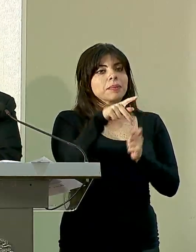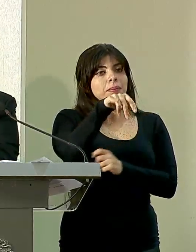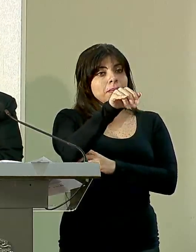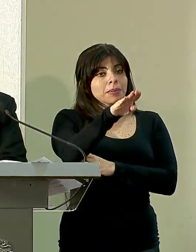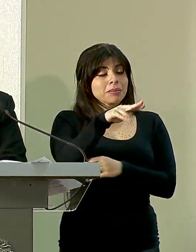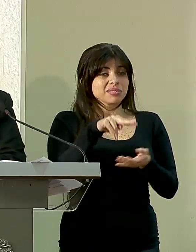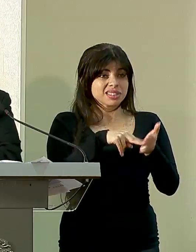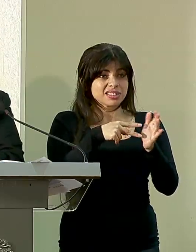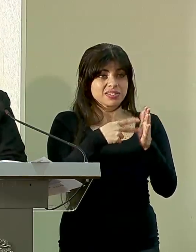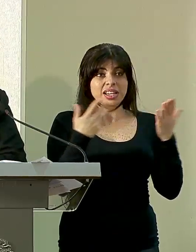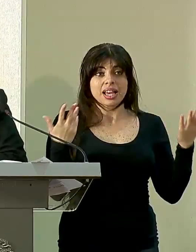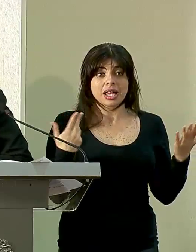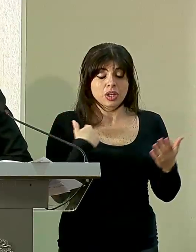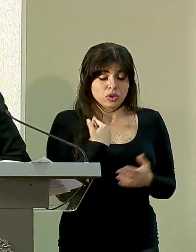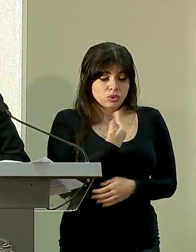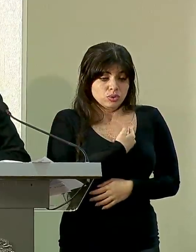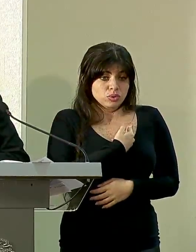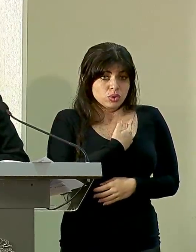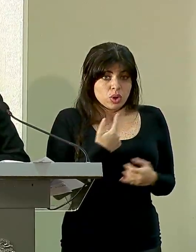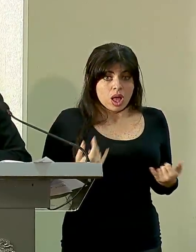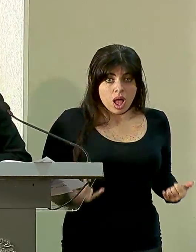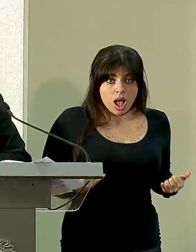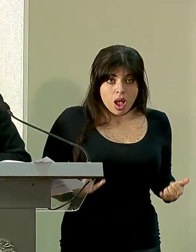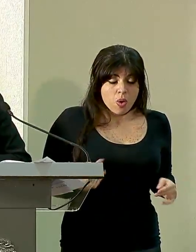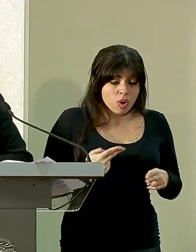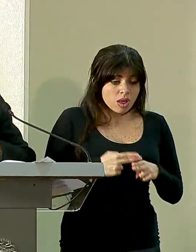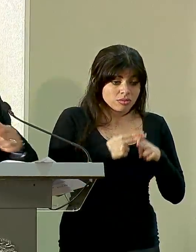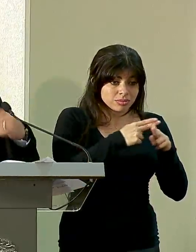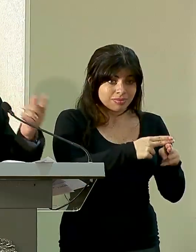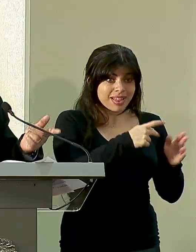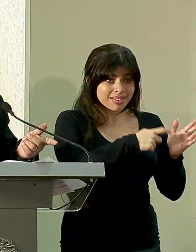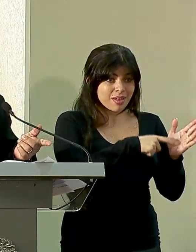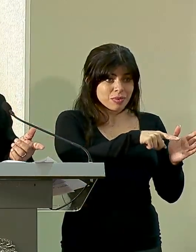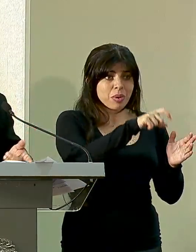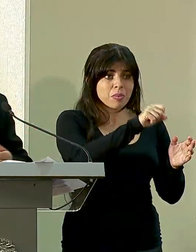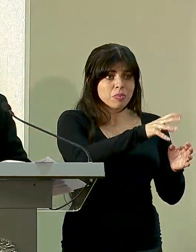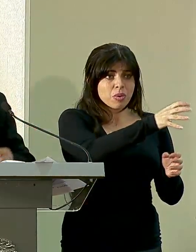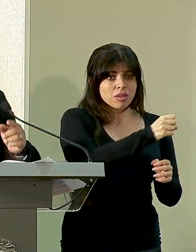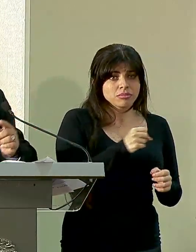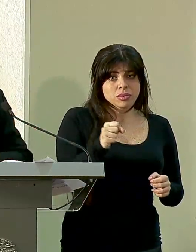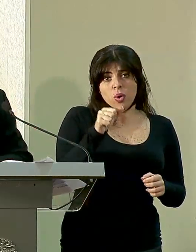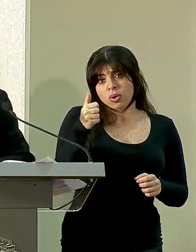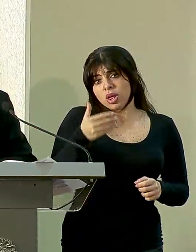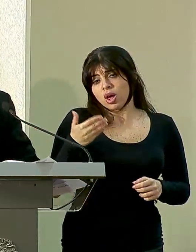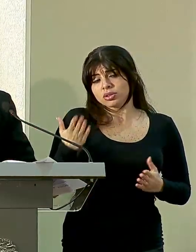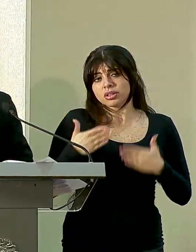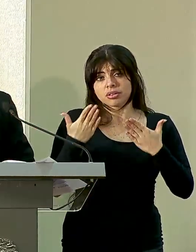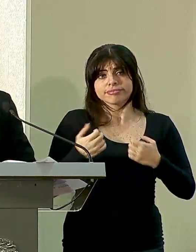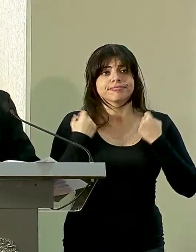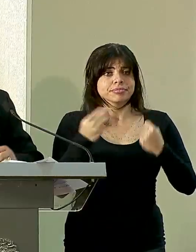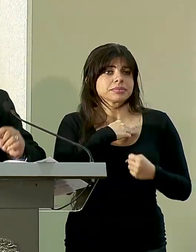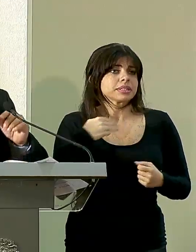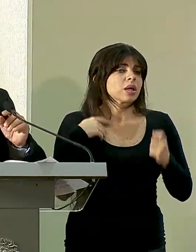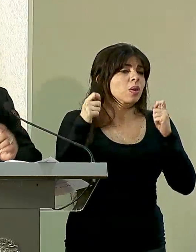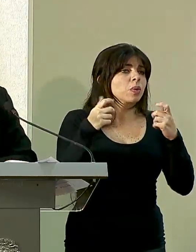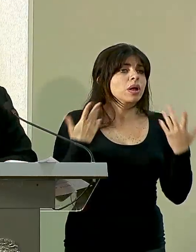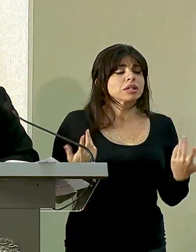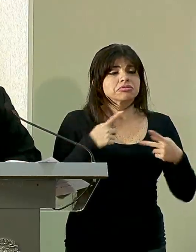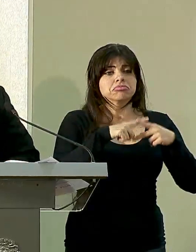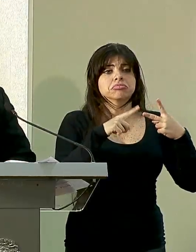Es decir, que lo que estaríamos hoy asignando a deuda, lo podríamos estar trabajando en otras cosas, fortalecimiento del Ministerio de